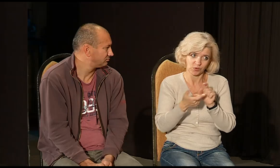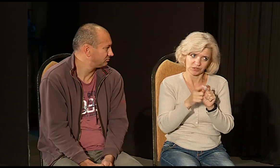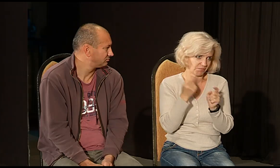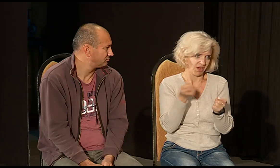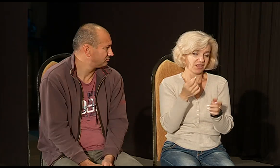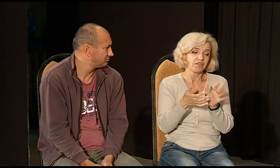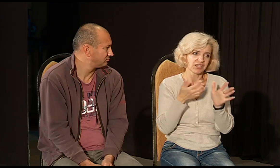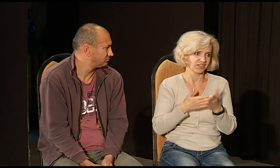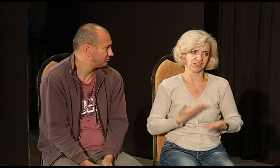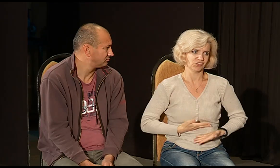acces la informație și